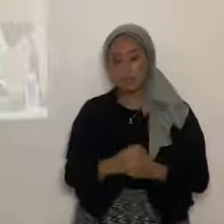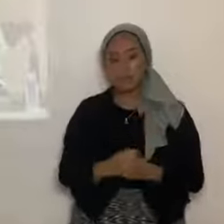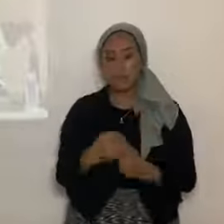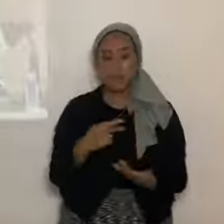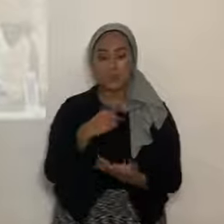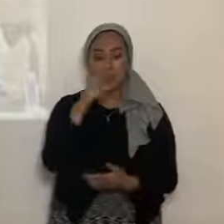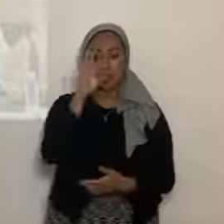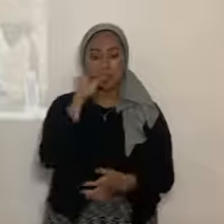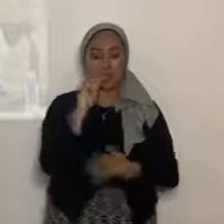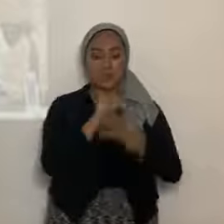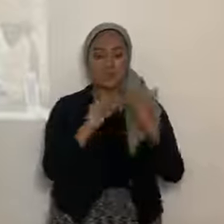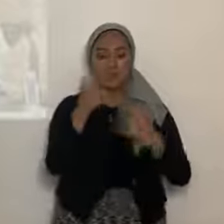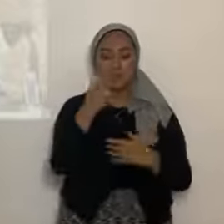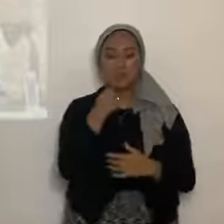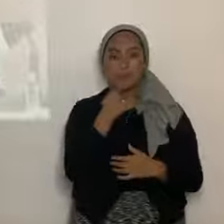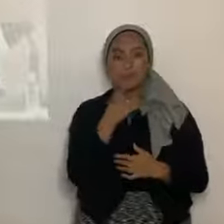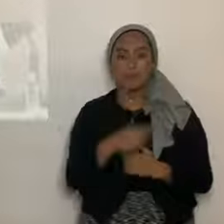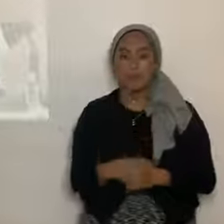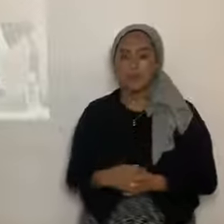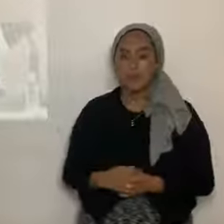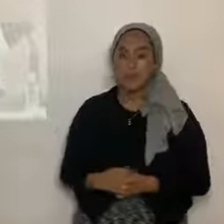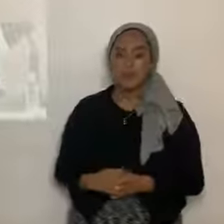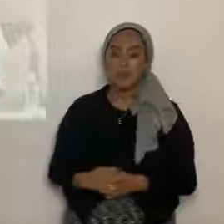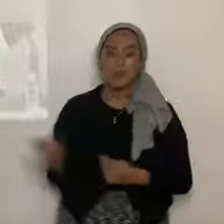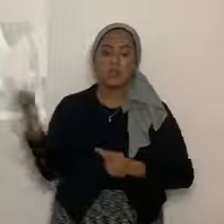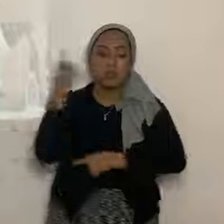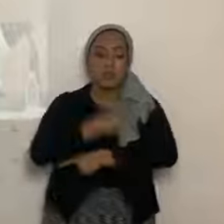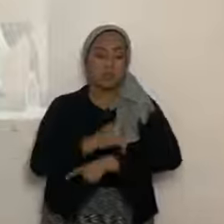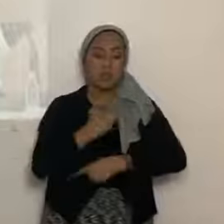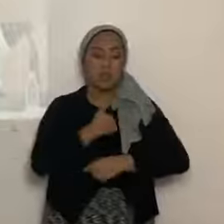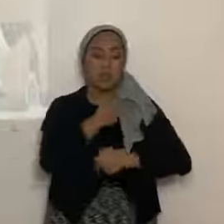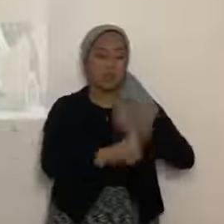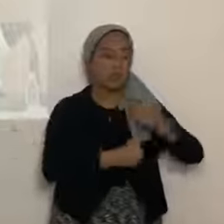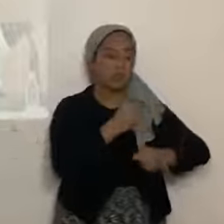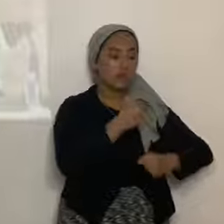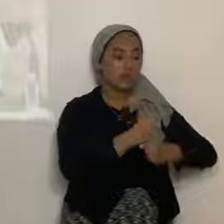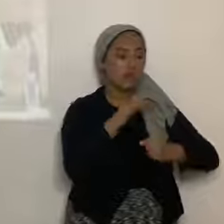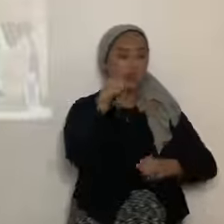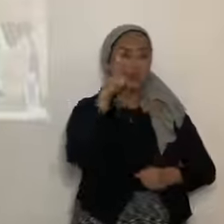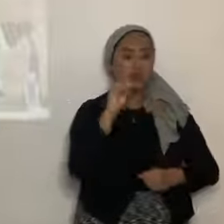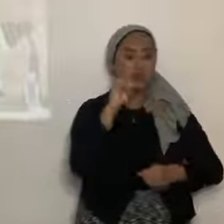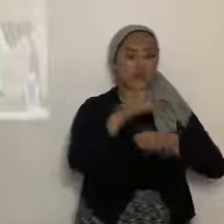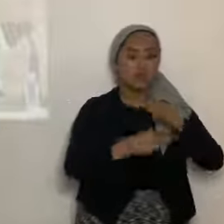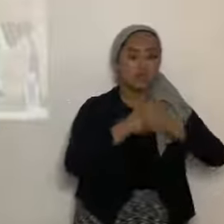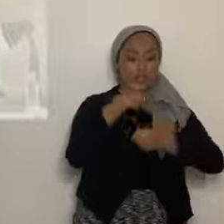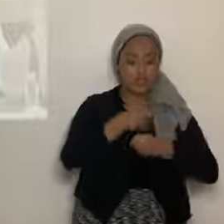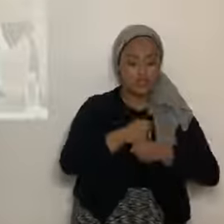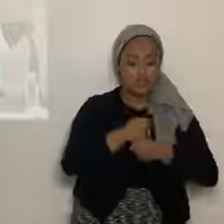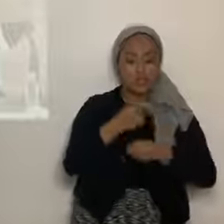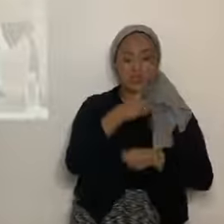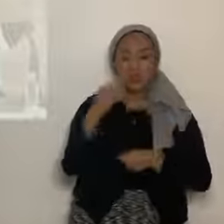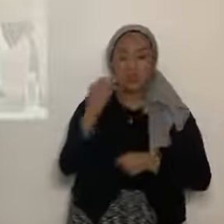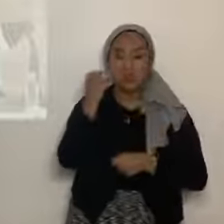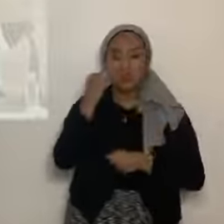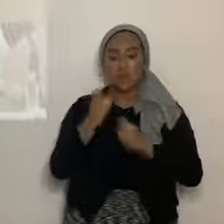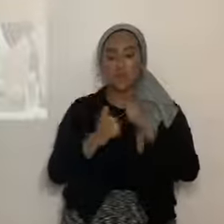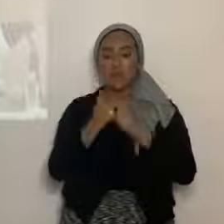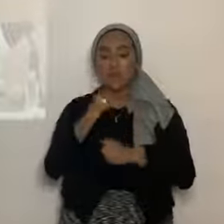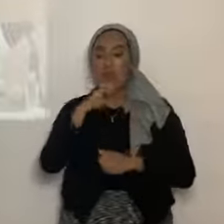90, verso 10 dice lo siguiente: los días de nuestra edad son 70 años. Y si en los más robustos son